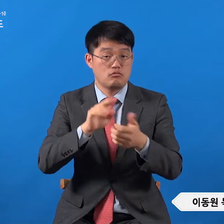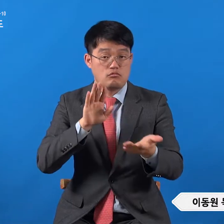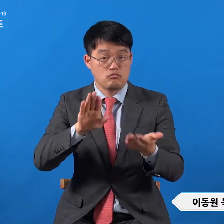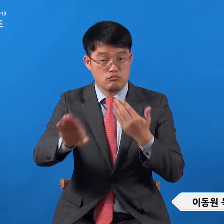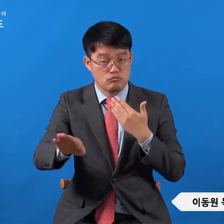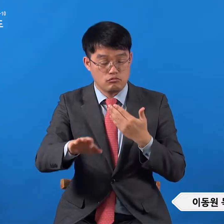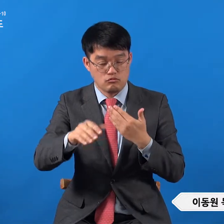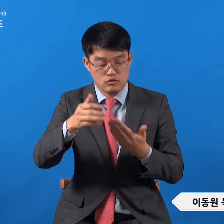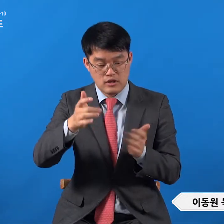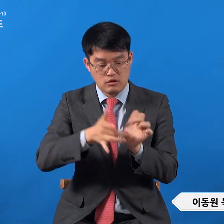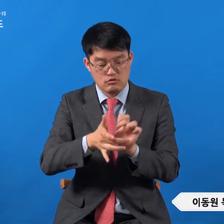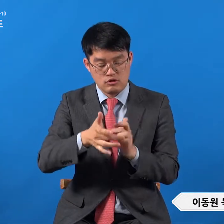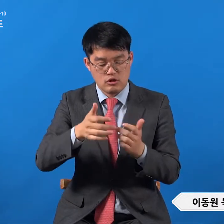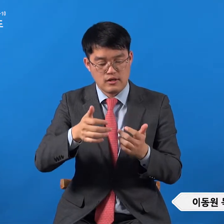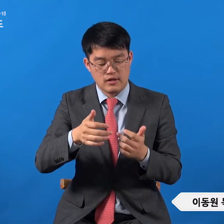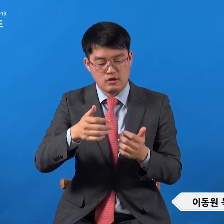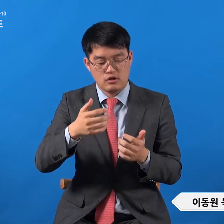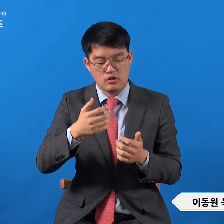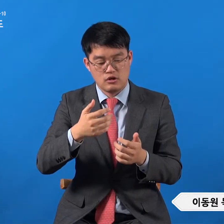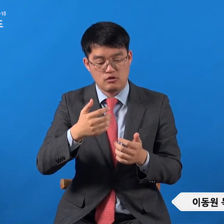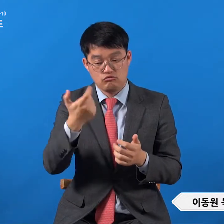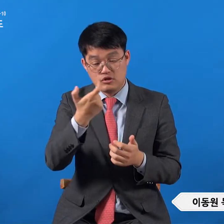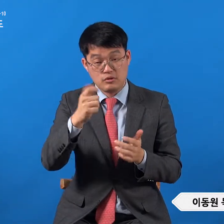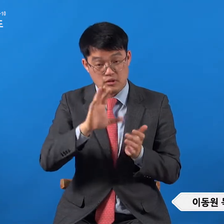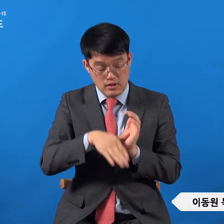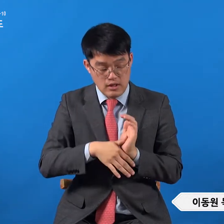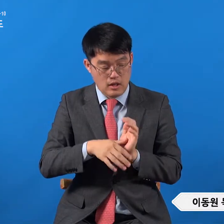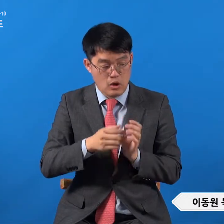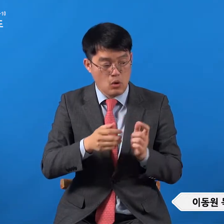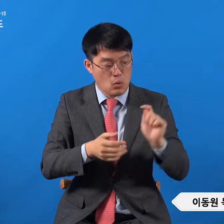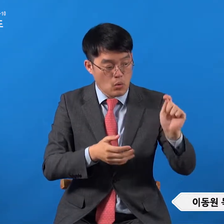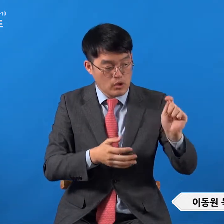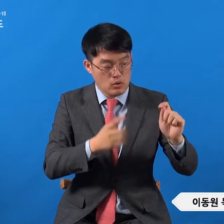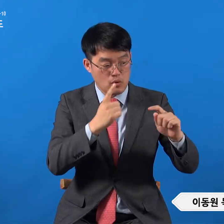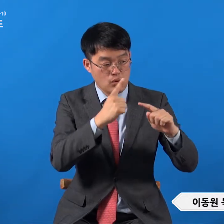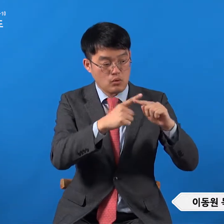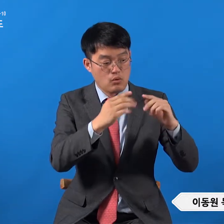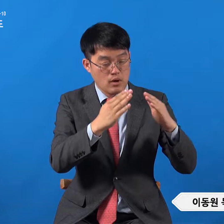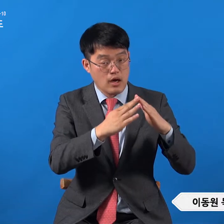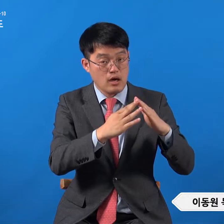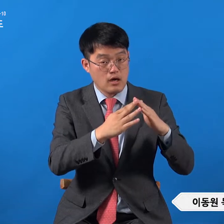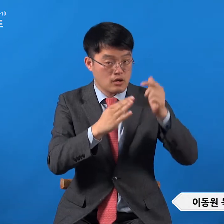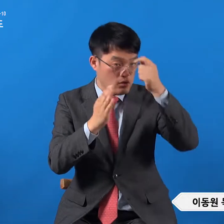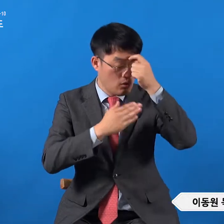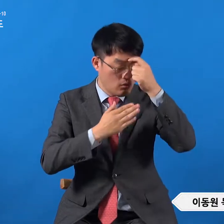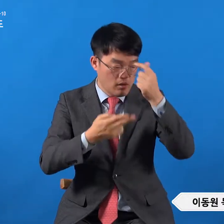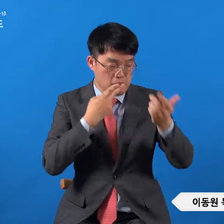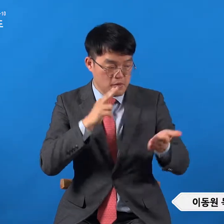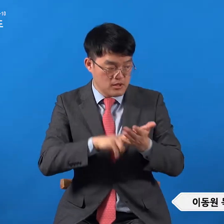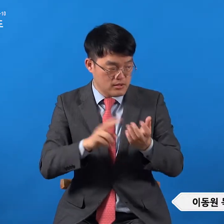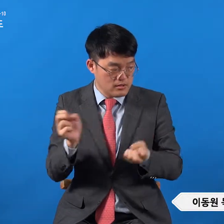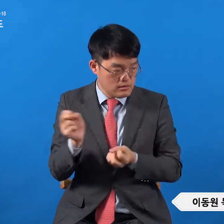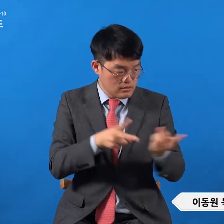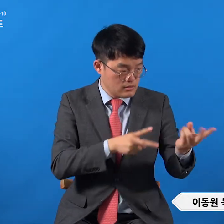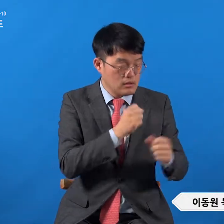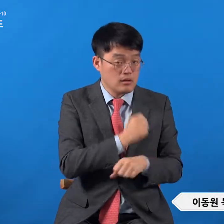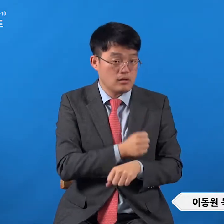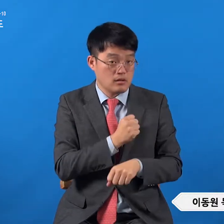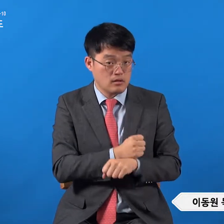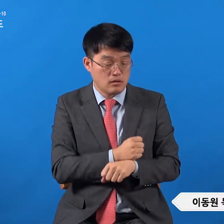추후 60년경에 고린도 성도들에게 편지를 하면서 본문 8절에 보면